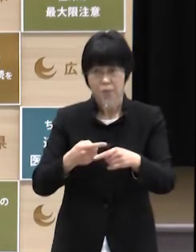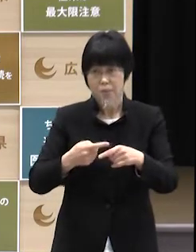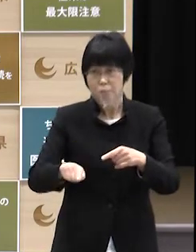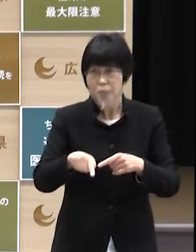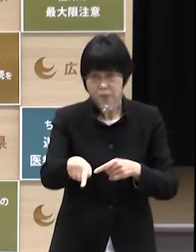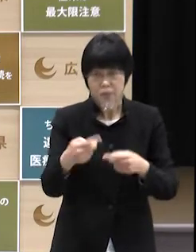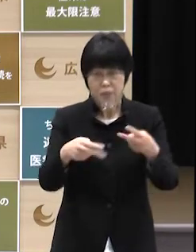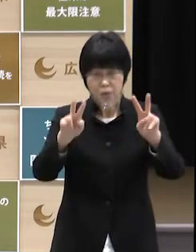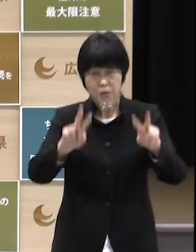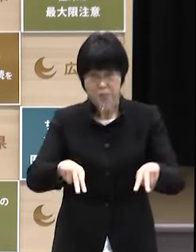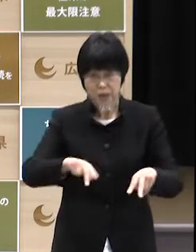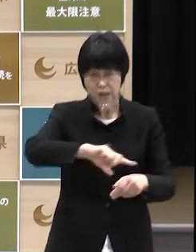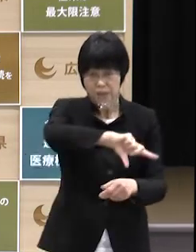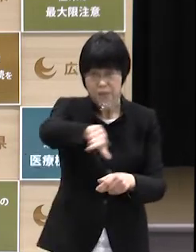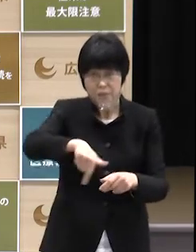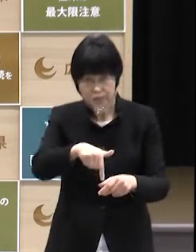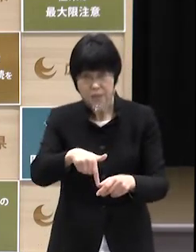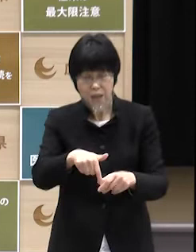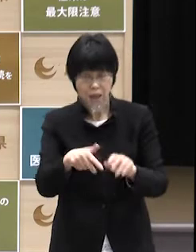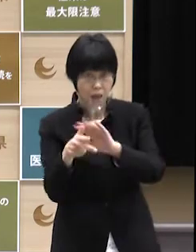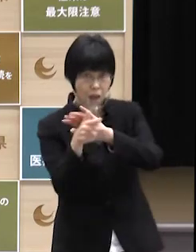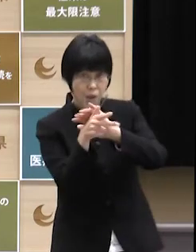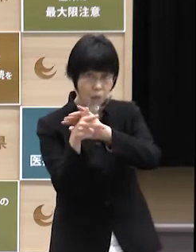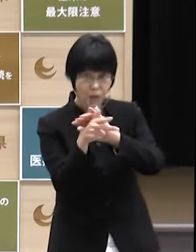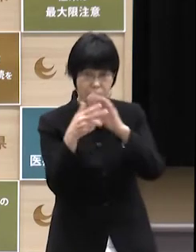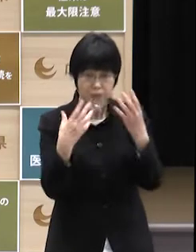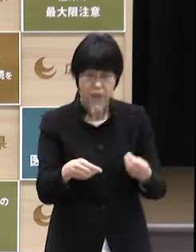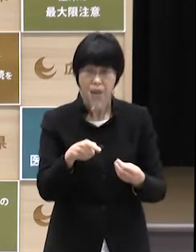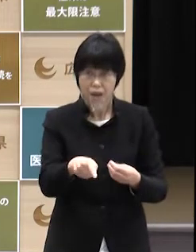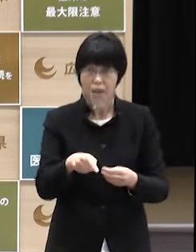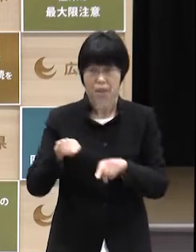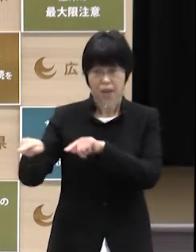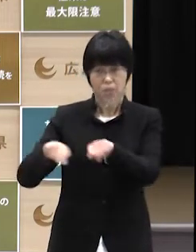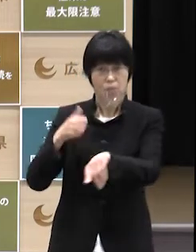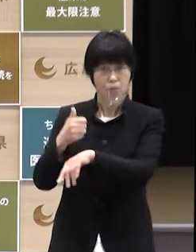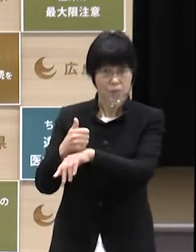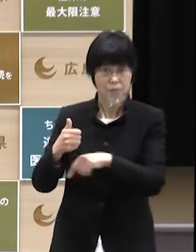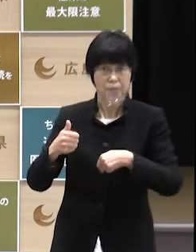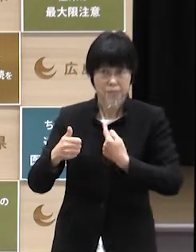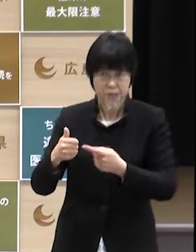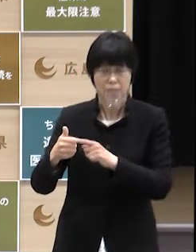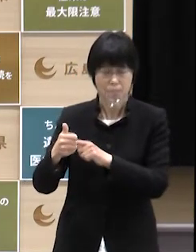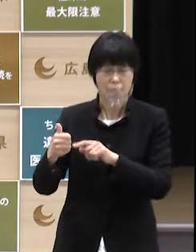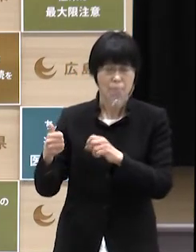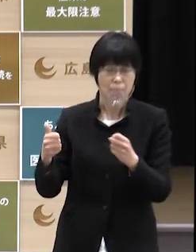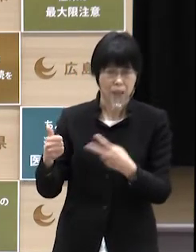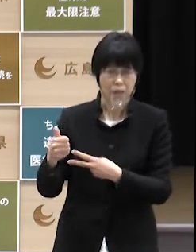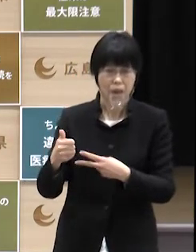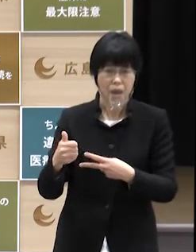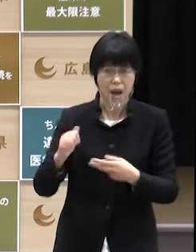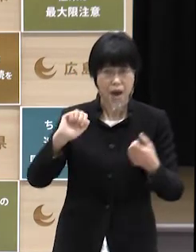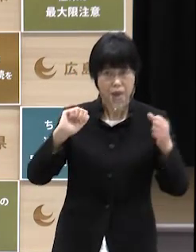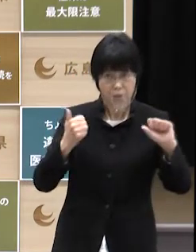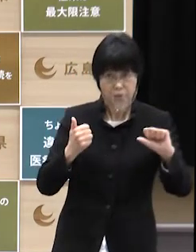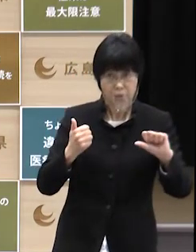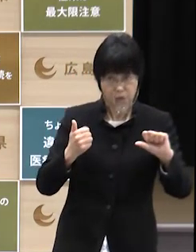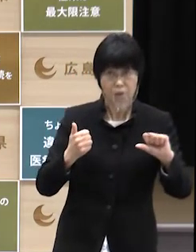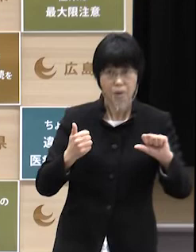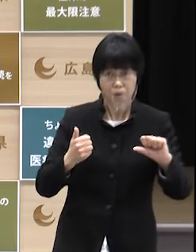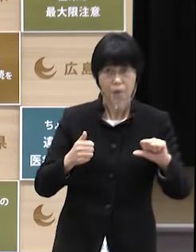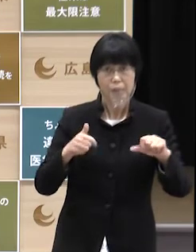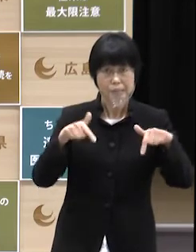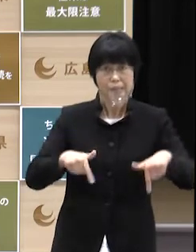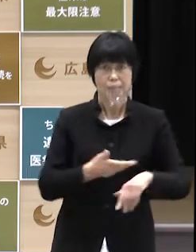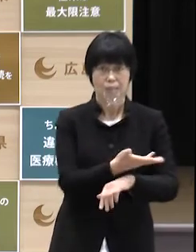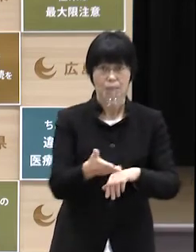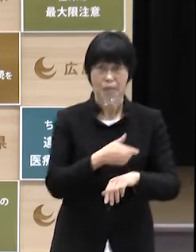のが、あって、これは監督ご自身であるとか、あるいは俳優の西島さんなんかがおっしゃってますけ